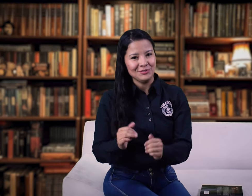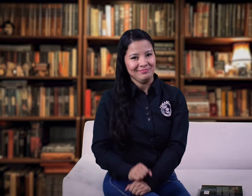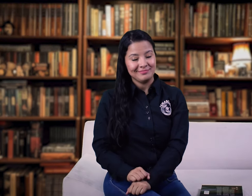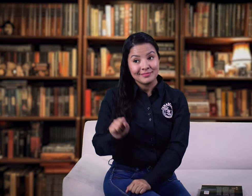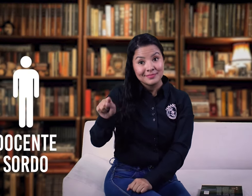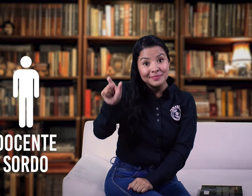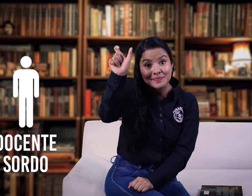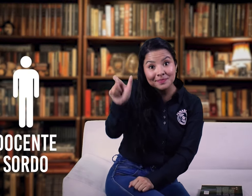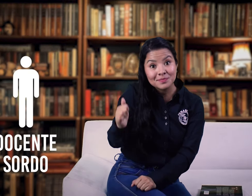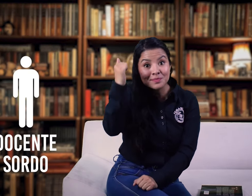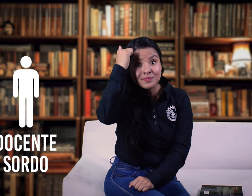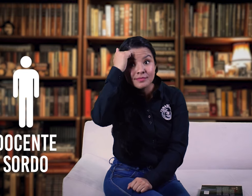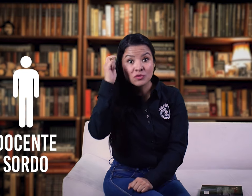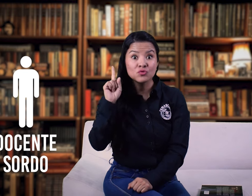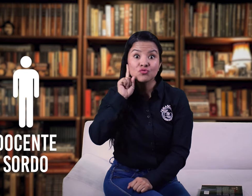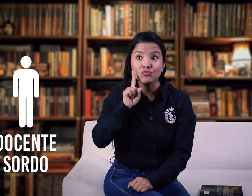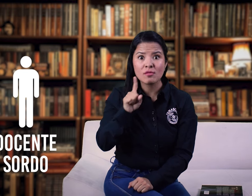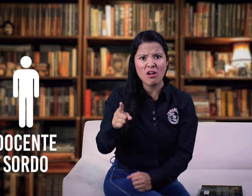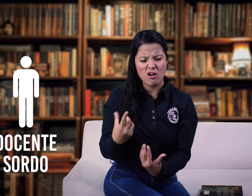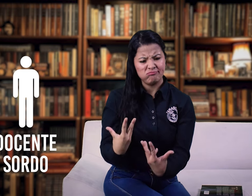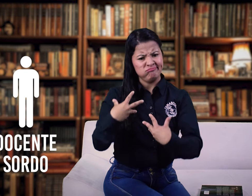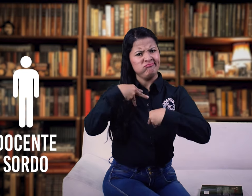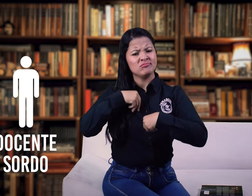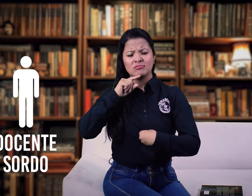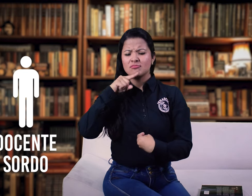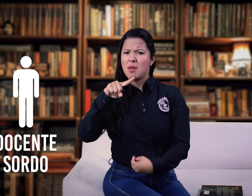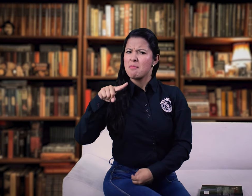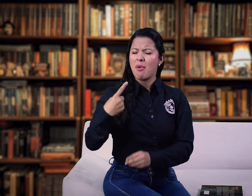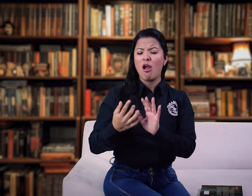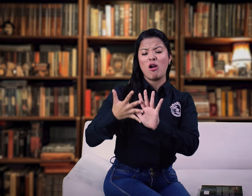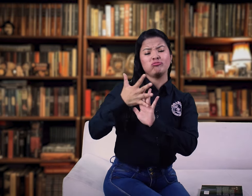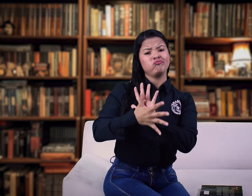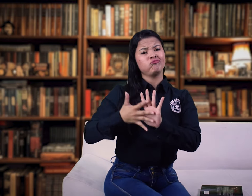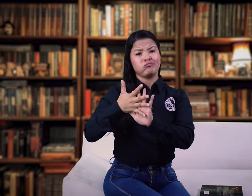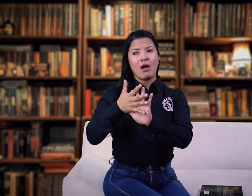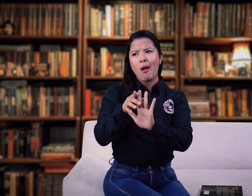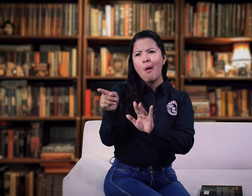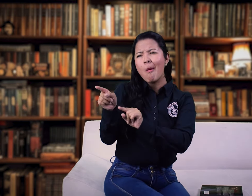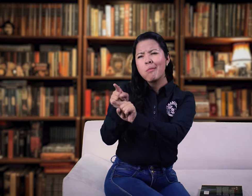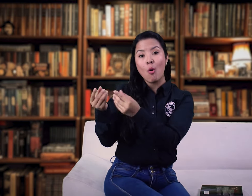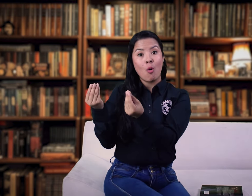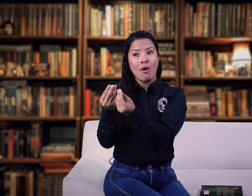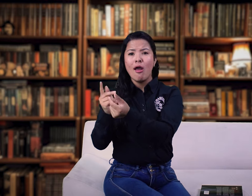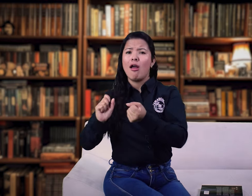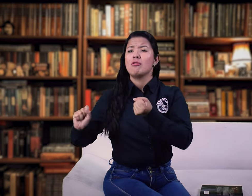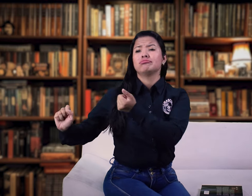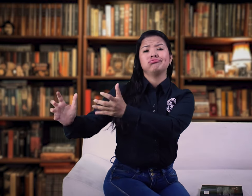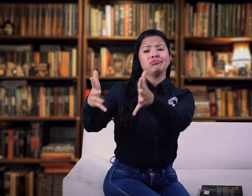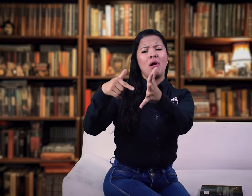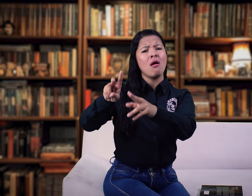Por esto, es importante que los niños sordos ingresen en primera infancia a un ambiente natural de la lengua de